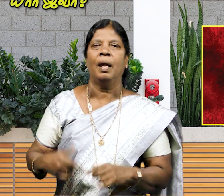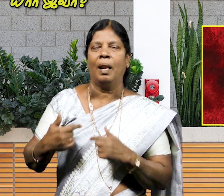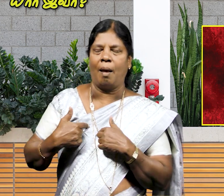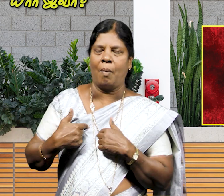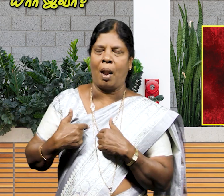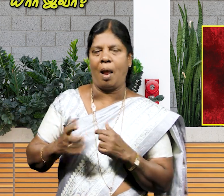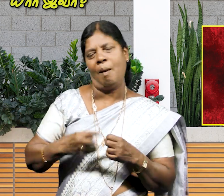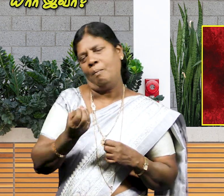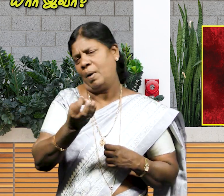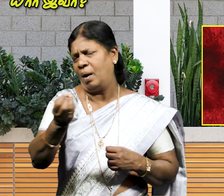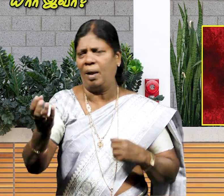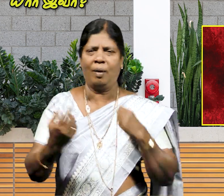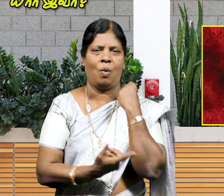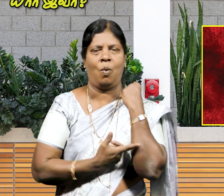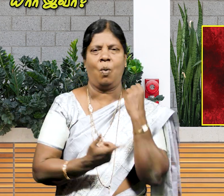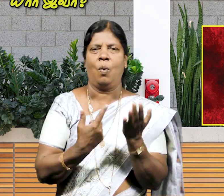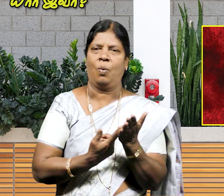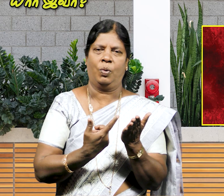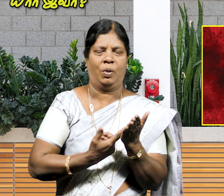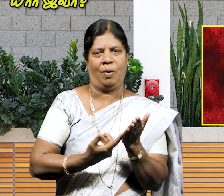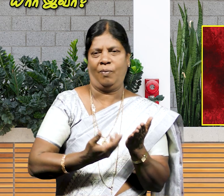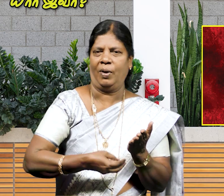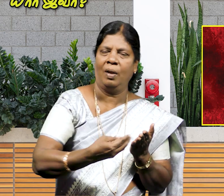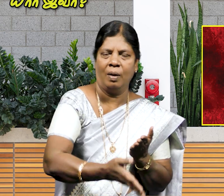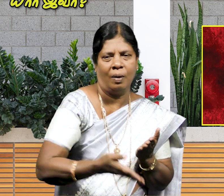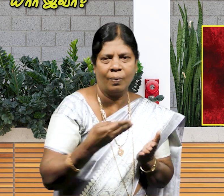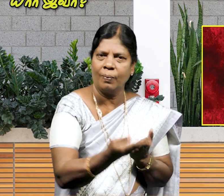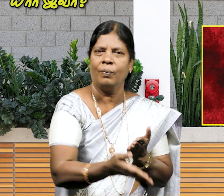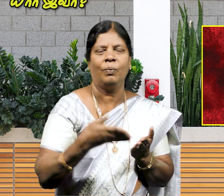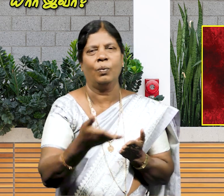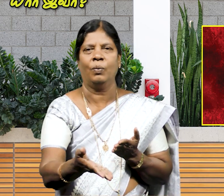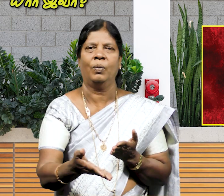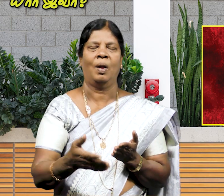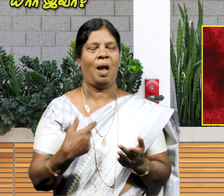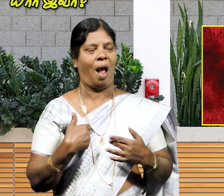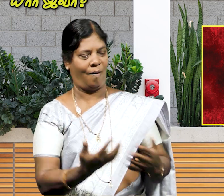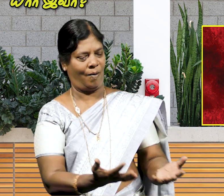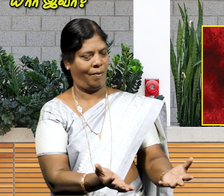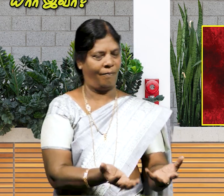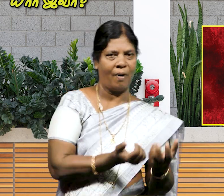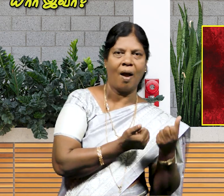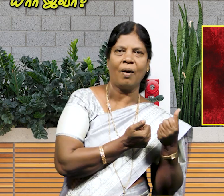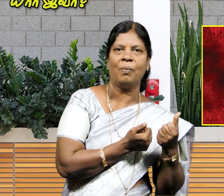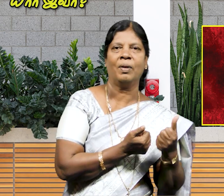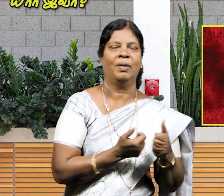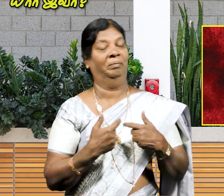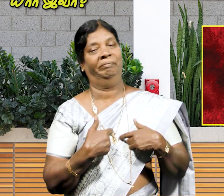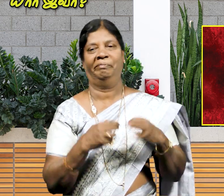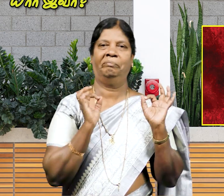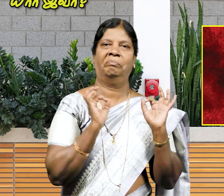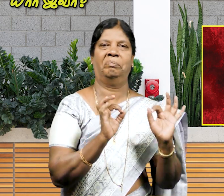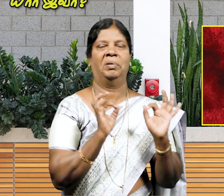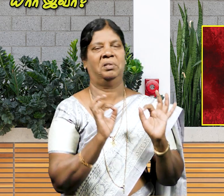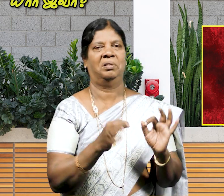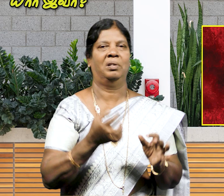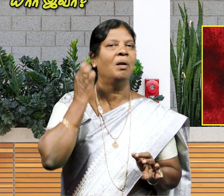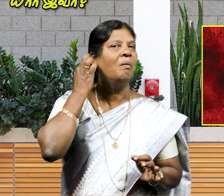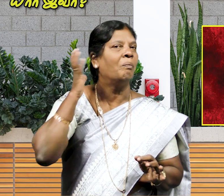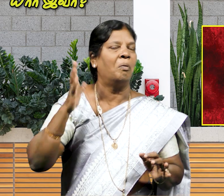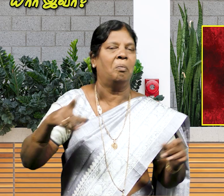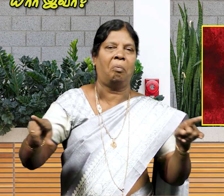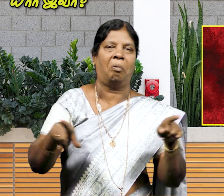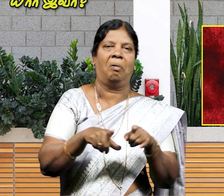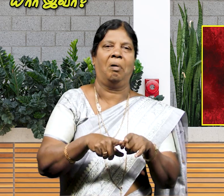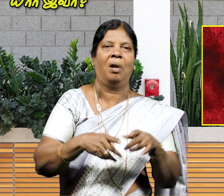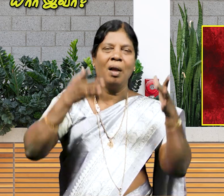பேருக்கு பல ஆதாயம் கிடைக்கும்போது பொன்னாக தூக்கி கிரீடமாக வைத்து